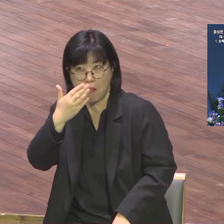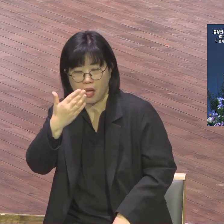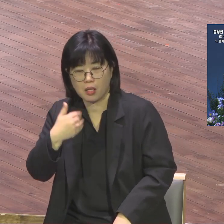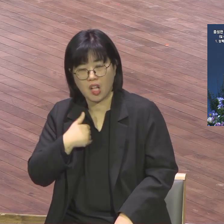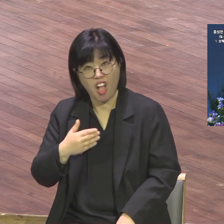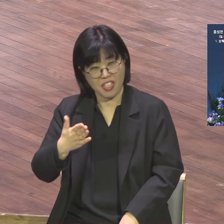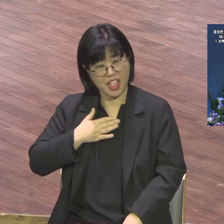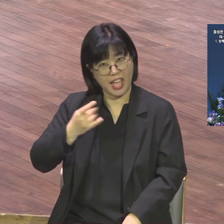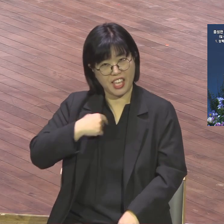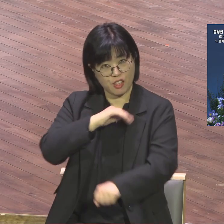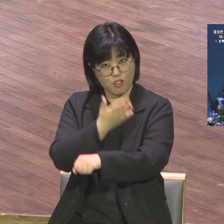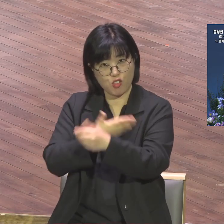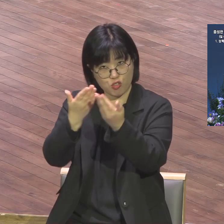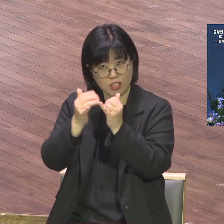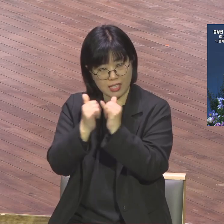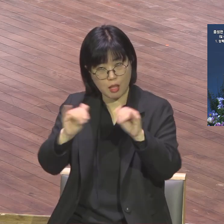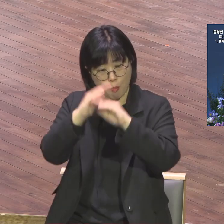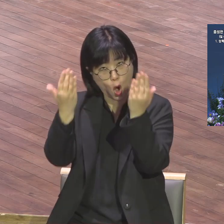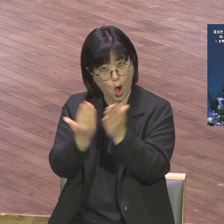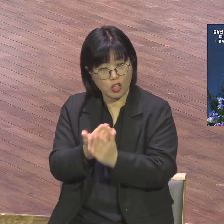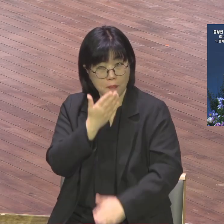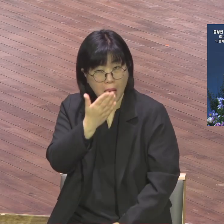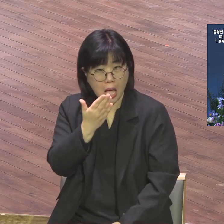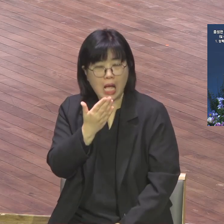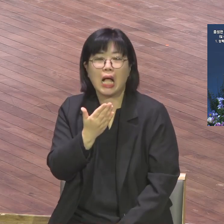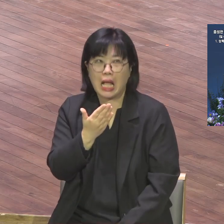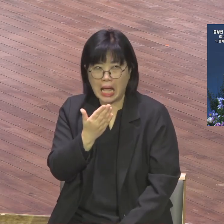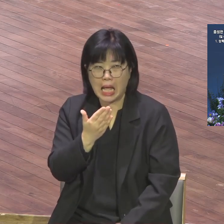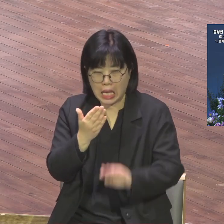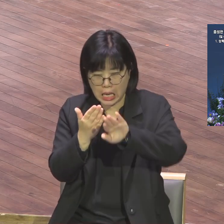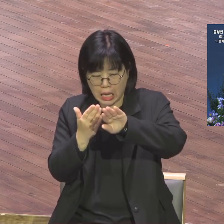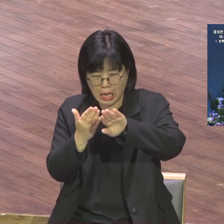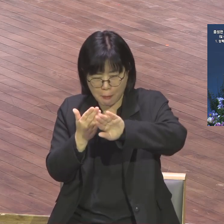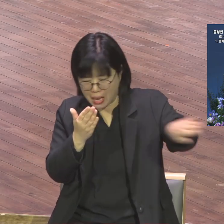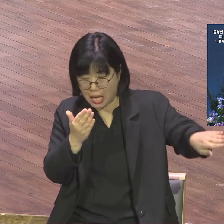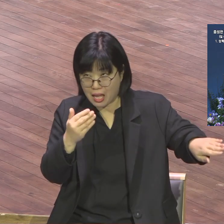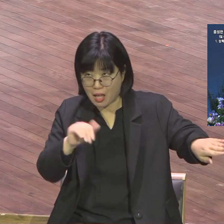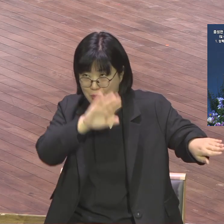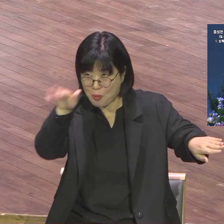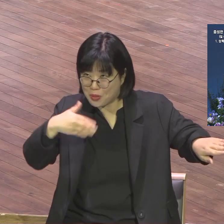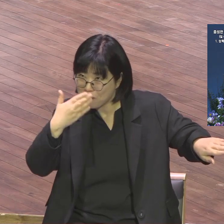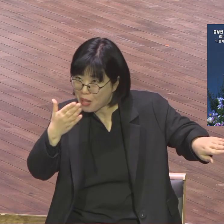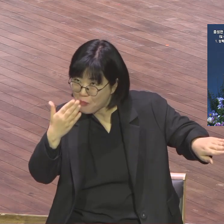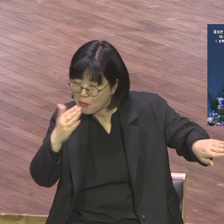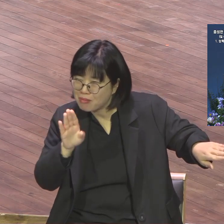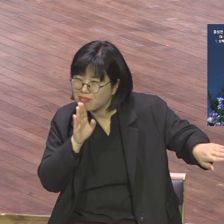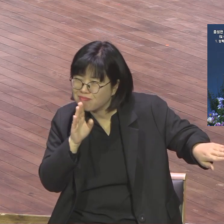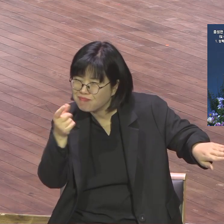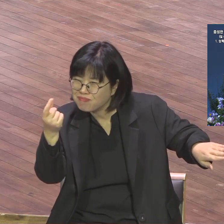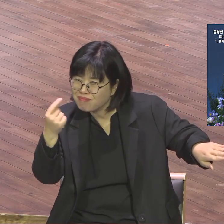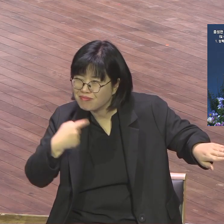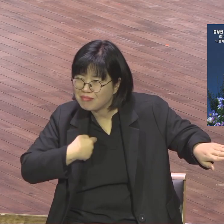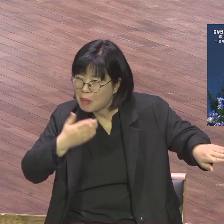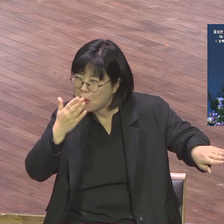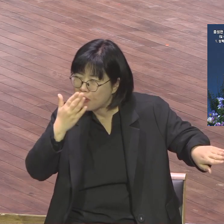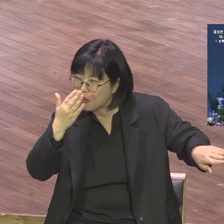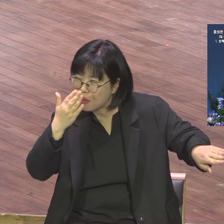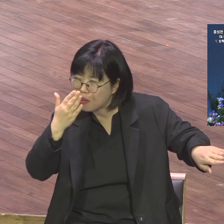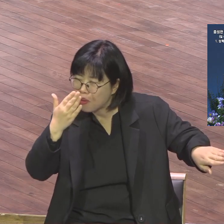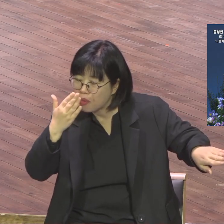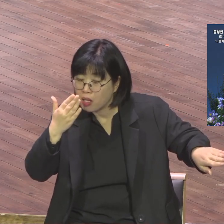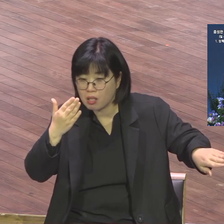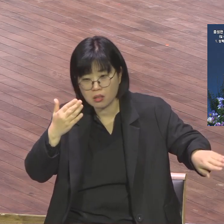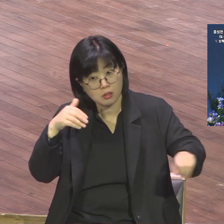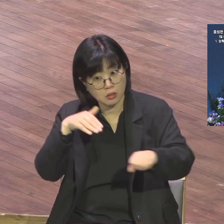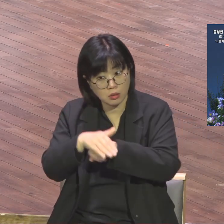것처럼 여기 뒤 후반부에 맞춘단 말이에요. 창세기 3장의 자기중심적 삶을 산다는